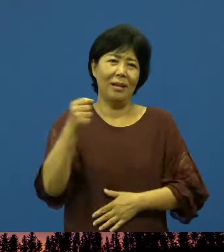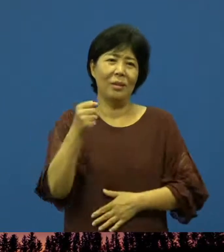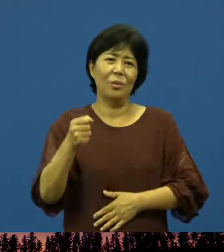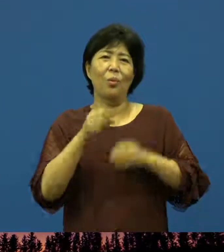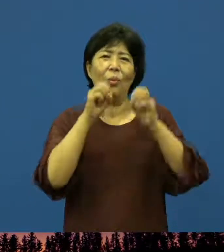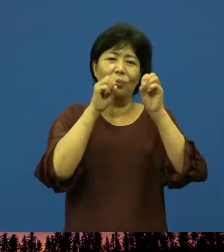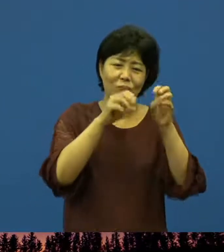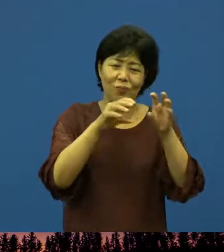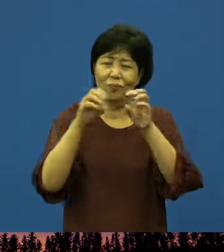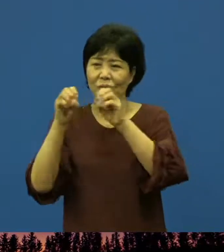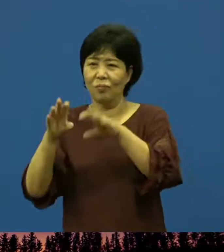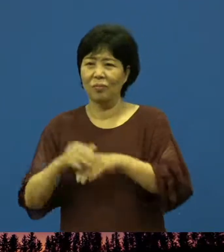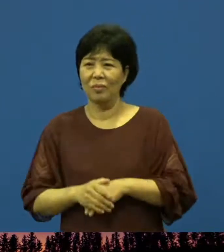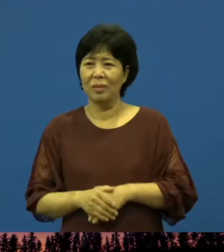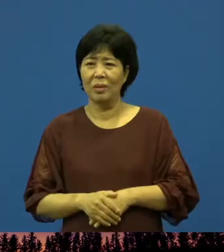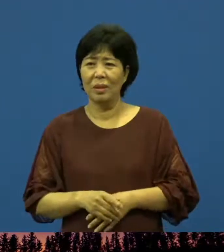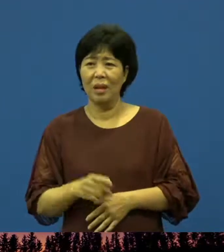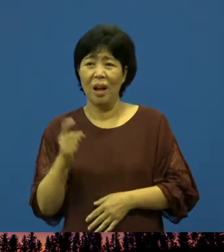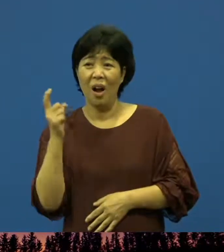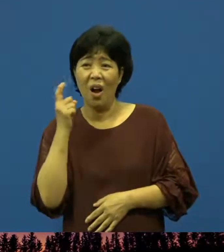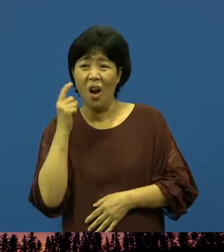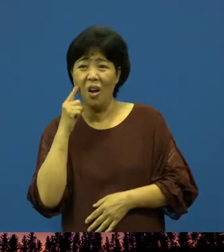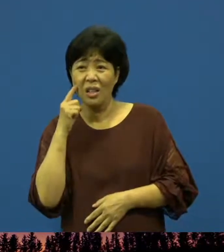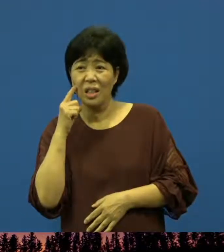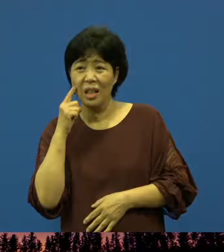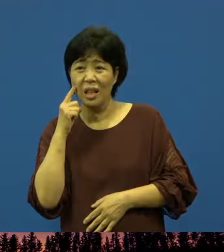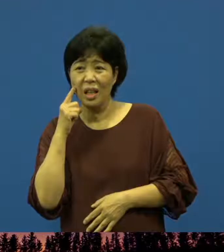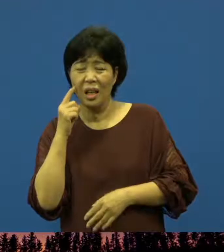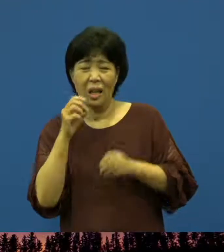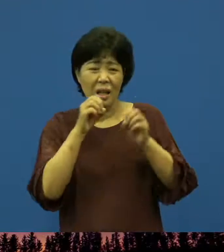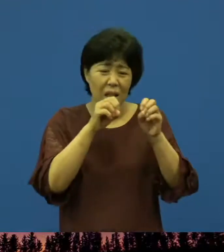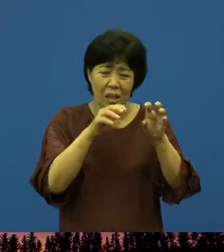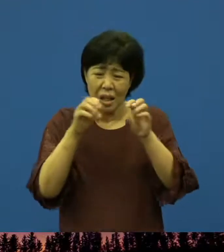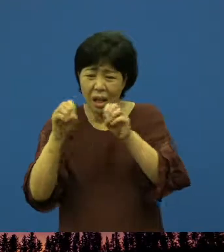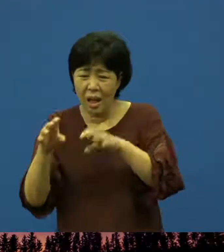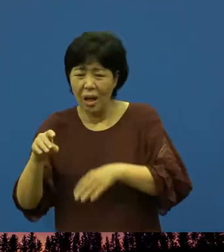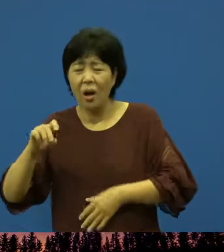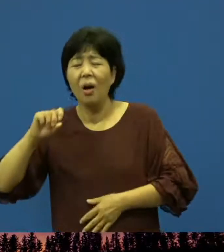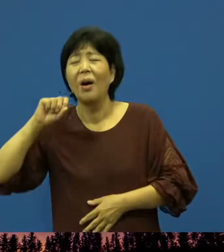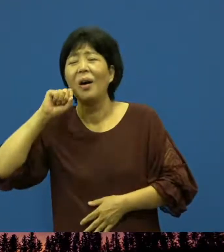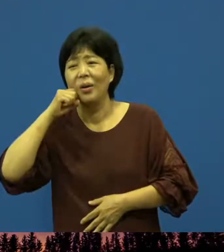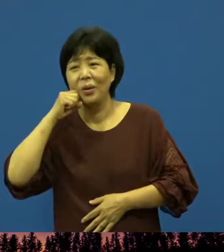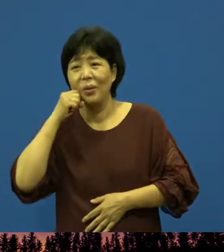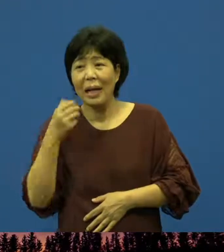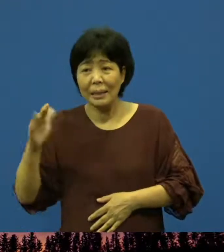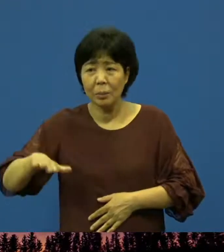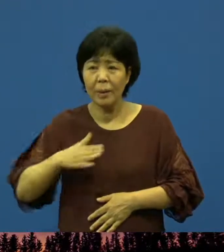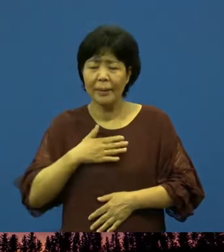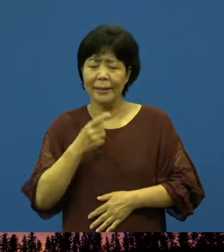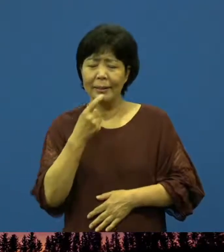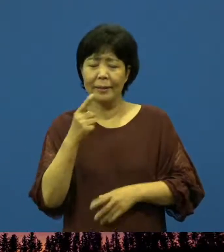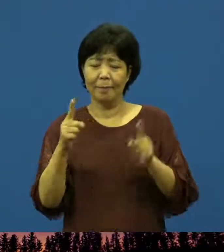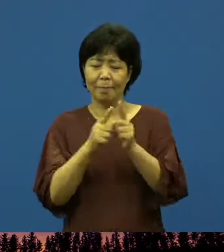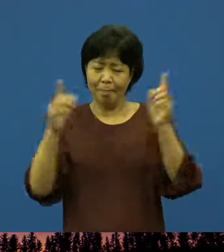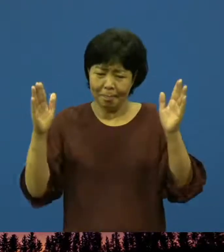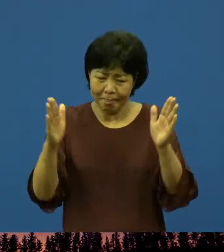없는 것을 지어 만드는 것은 힘들어요. 근데 내가 직접 목격을 했어. 내가 경험을 했어.